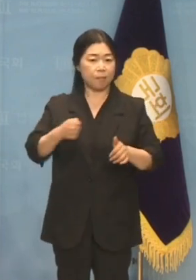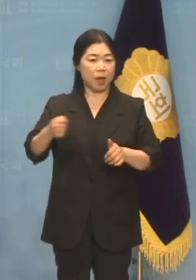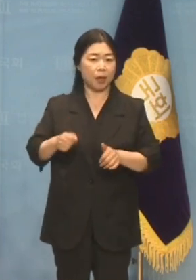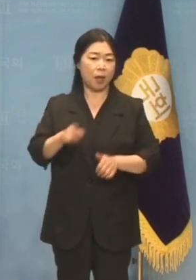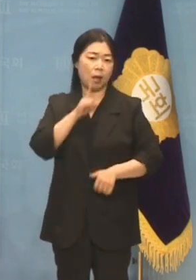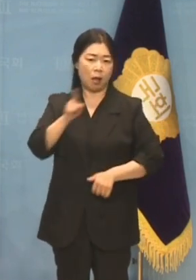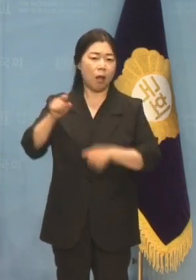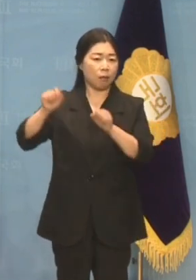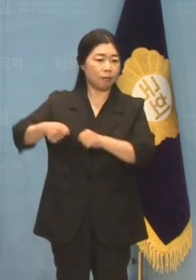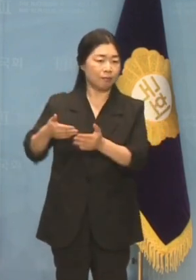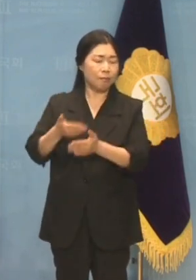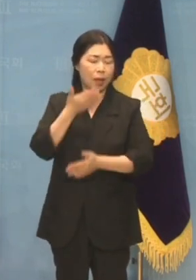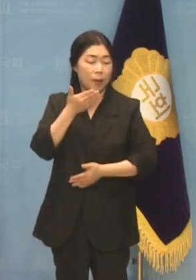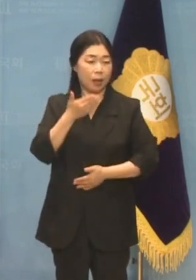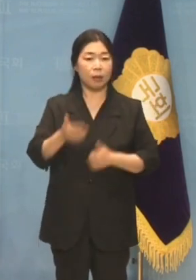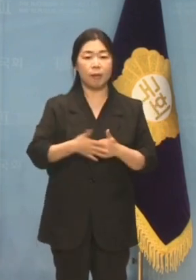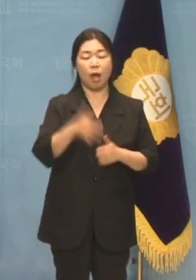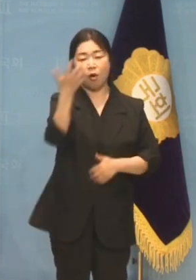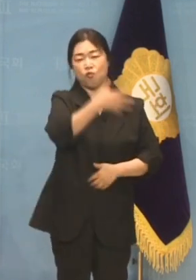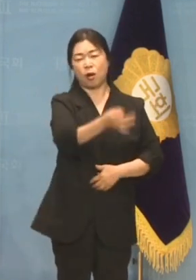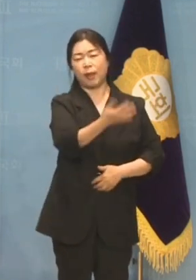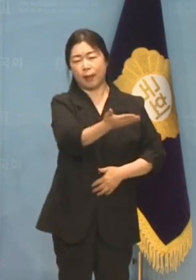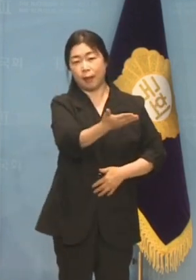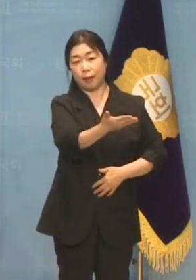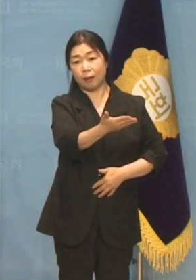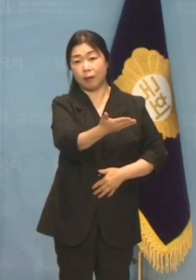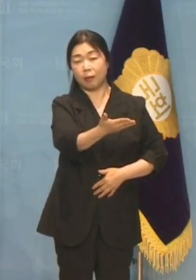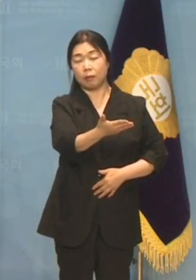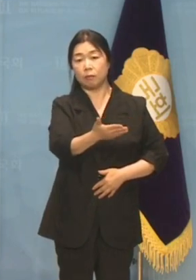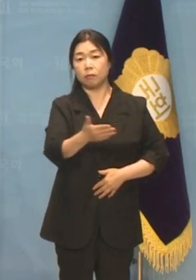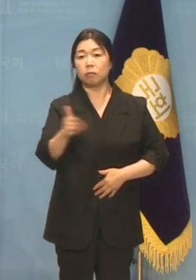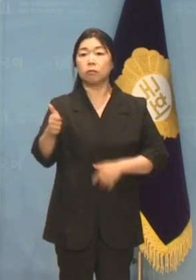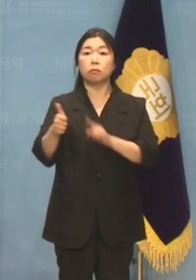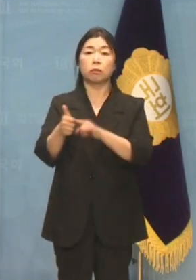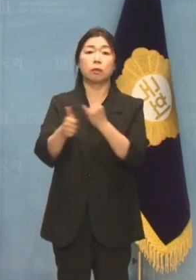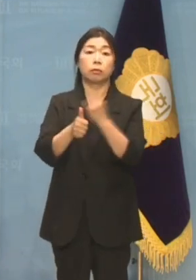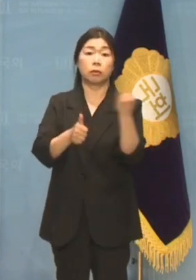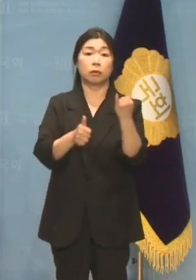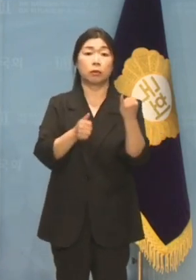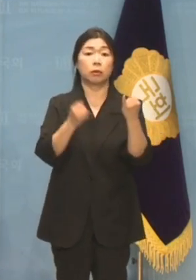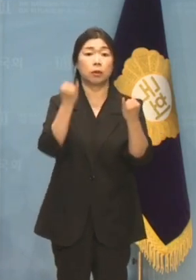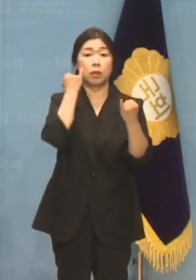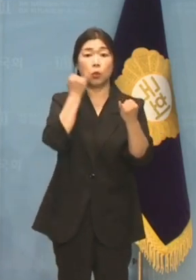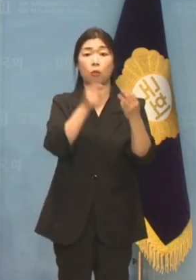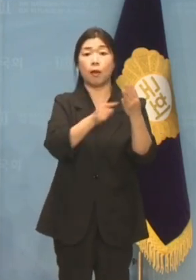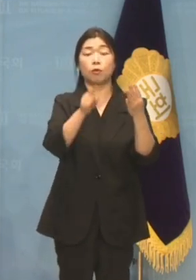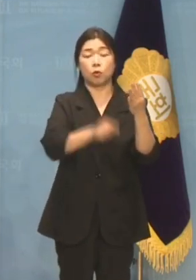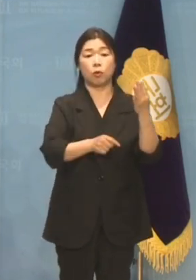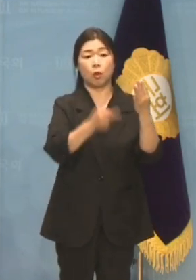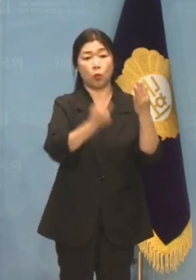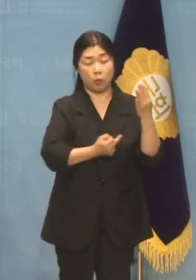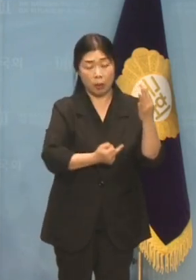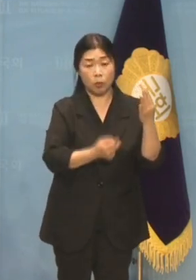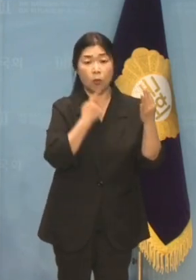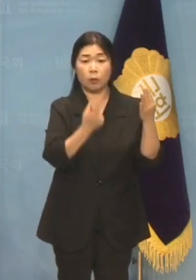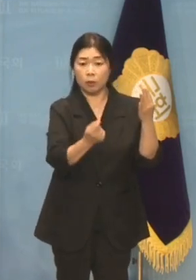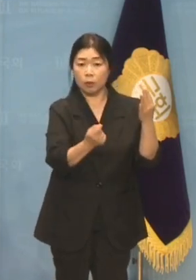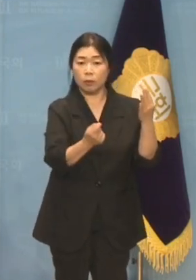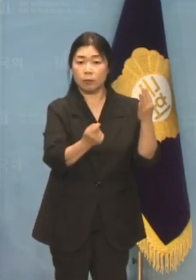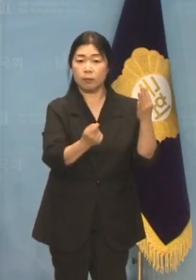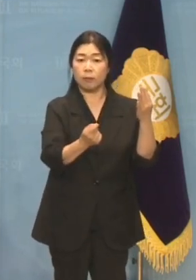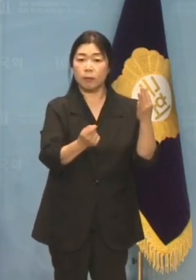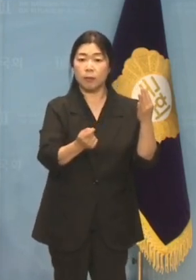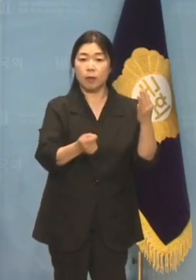후원금을 요구하였습니다. 배우자의 이종사촌 동생도 사업 변경 허가의 대가로 쪼개기